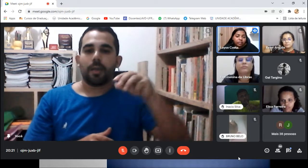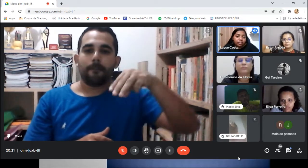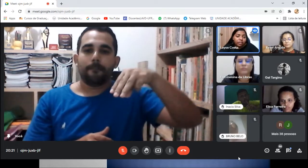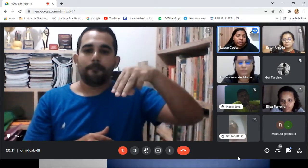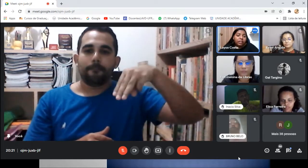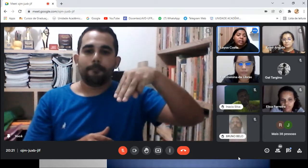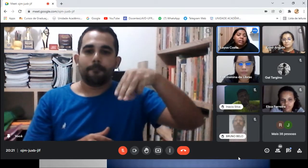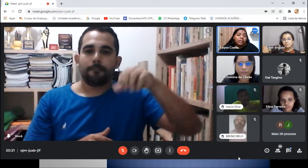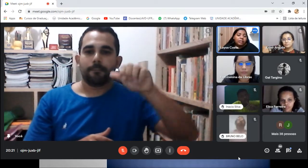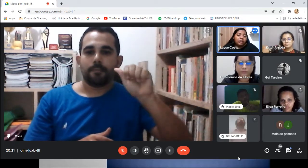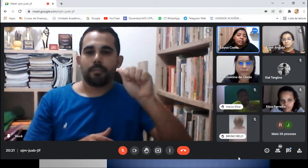Nordeste.